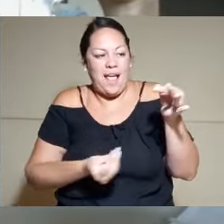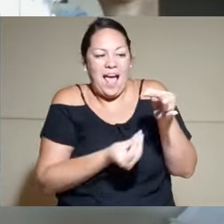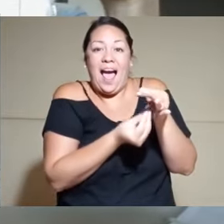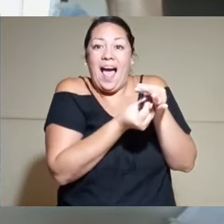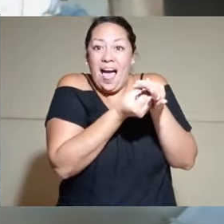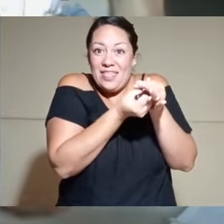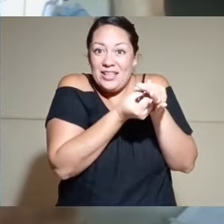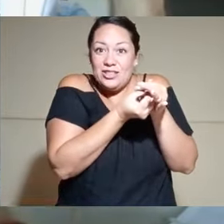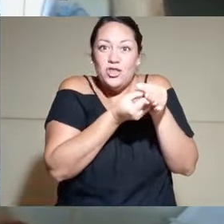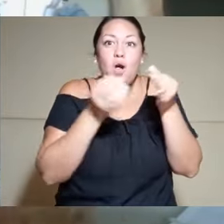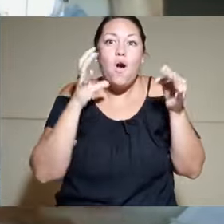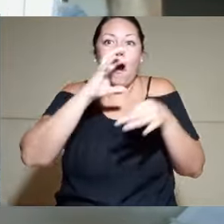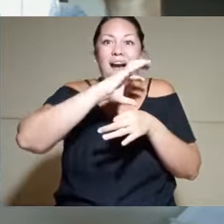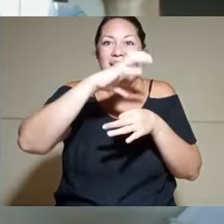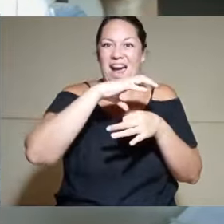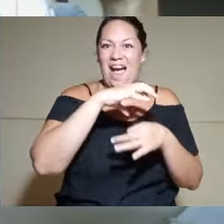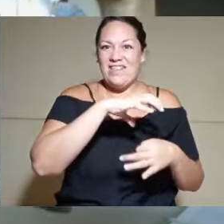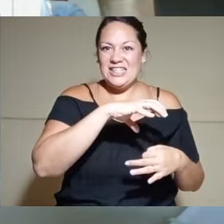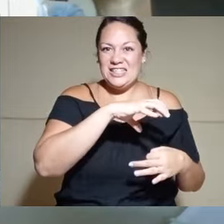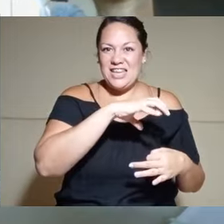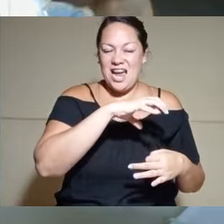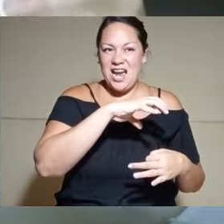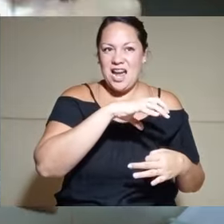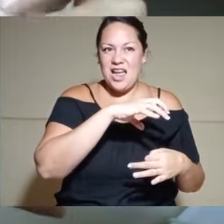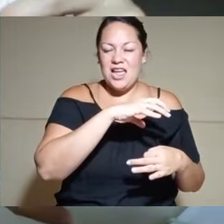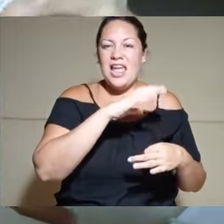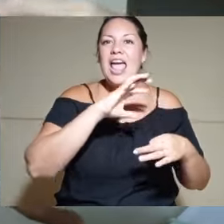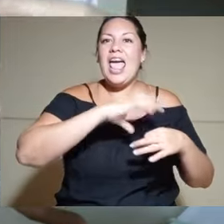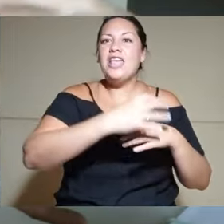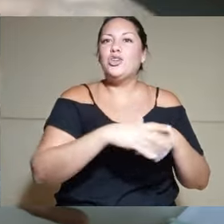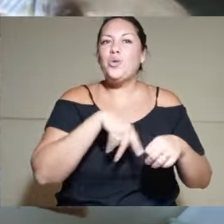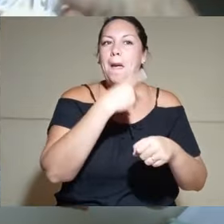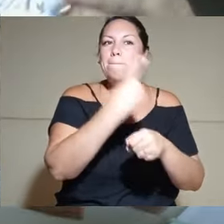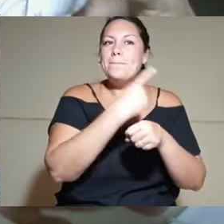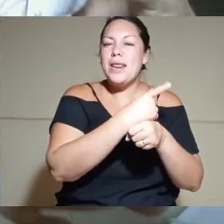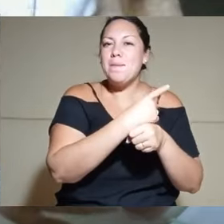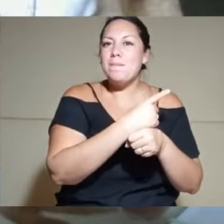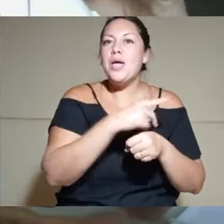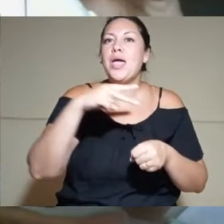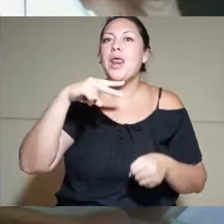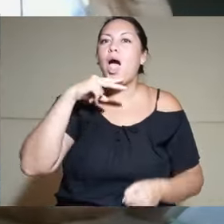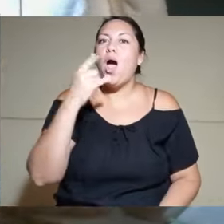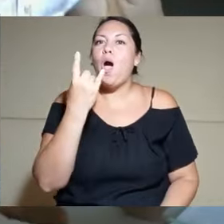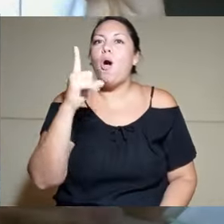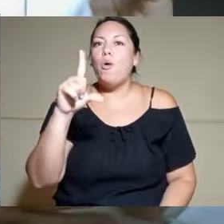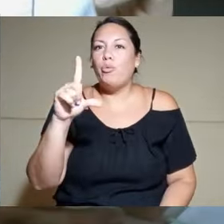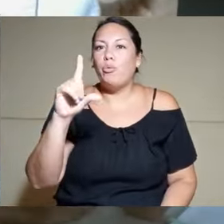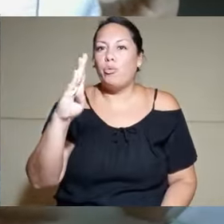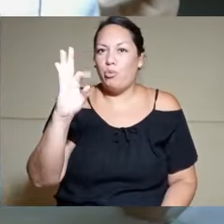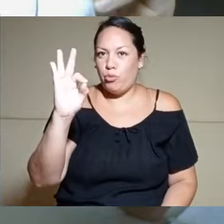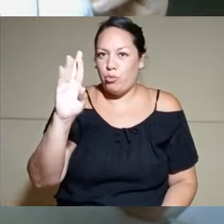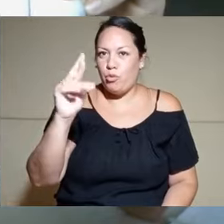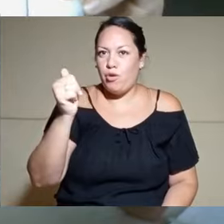agujero del cráneo. Hacia abajo está la médula, y adentro ya del cráneo, porque todo esto ya es cráneo, adentro del cráneo, ya tengo